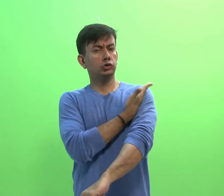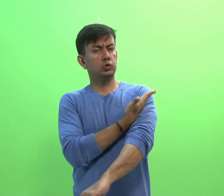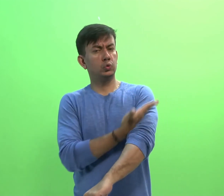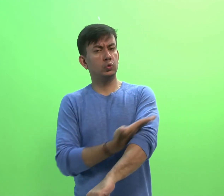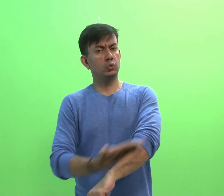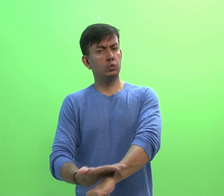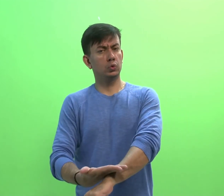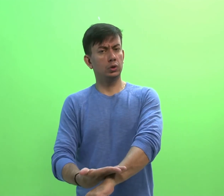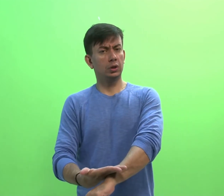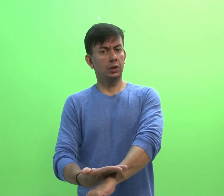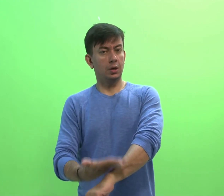Acostumar,